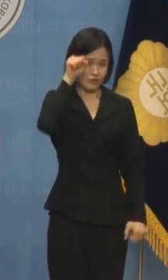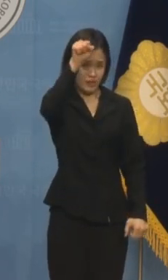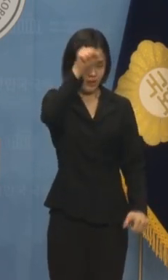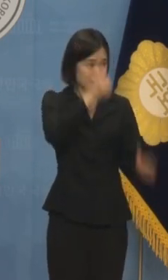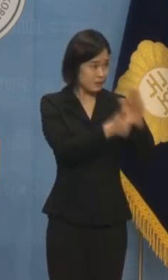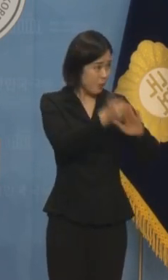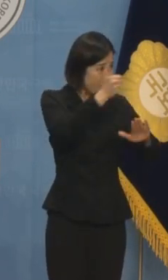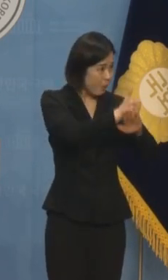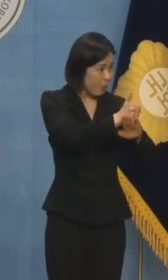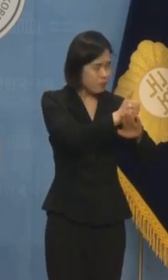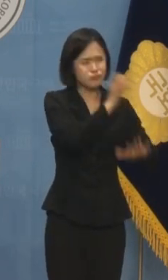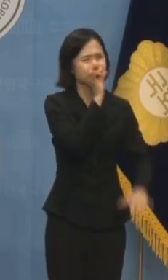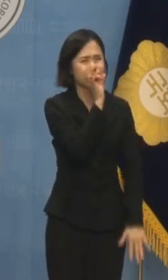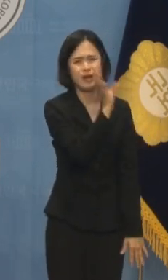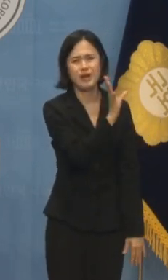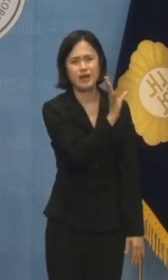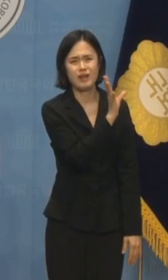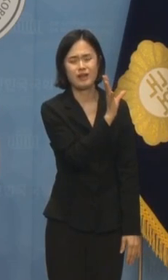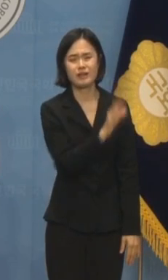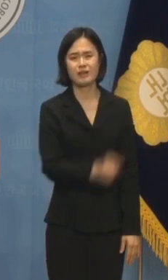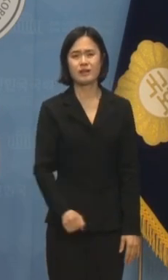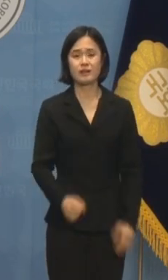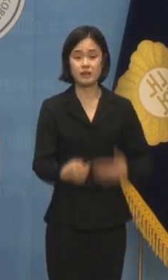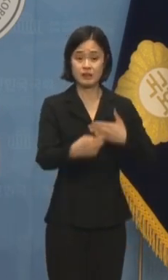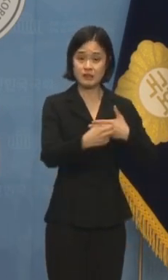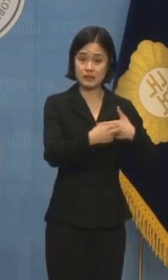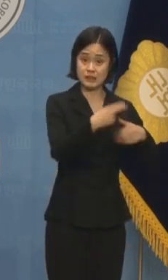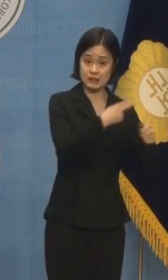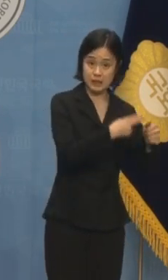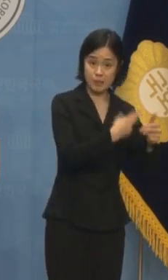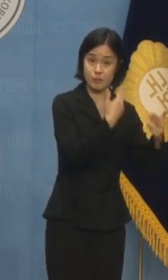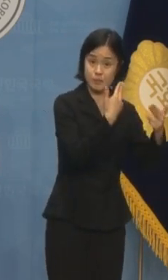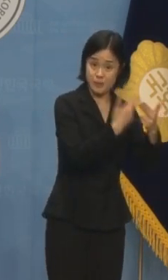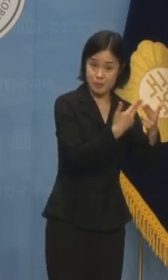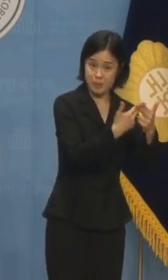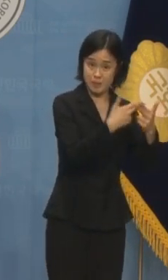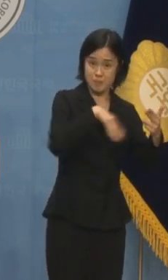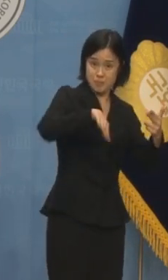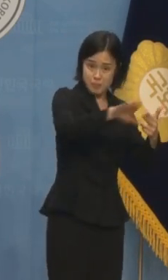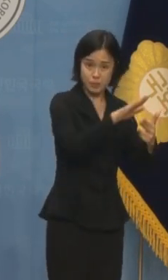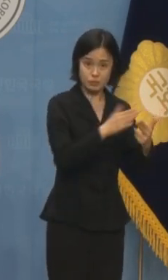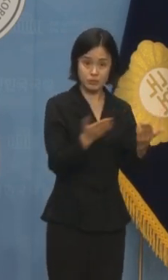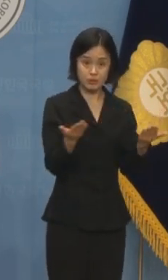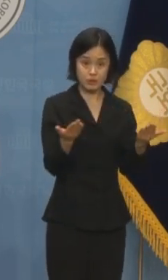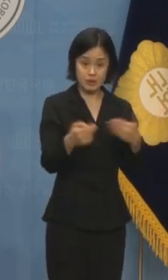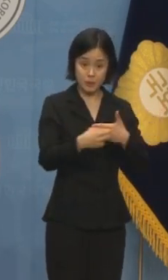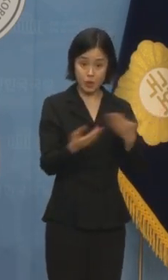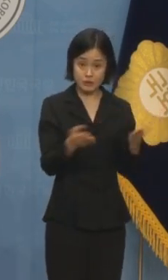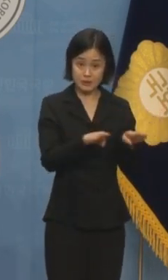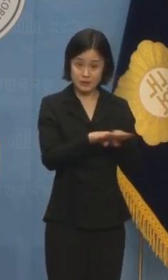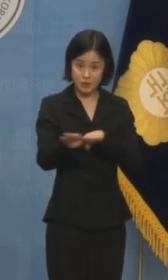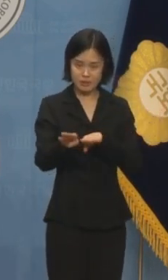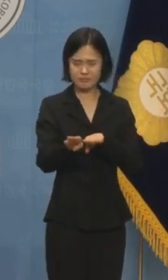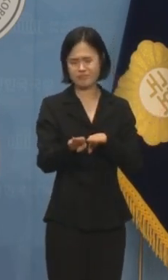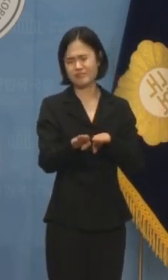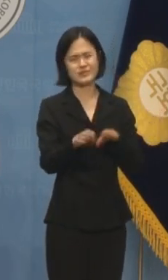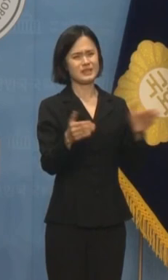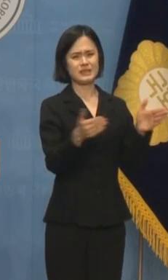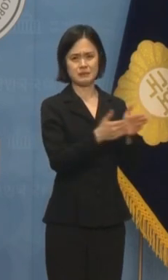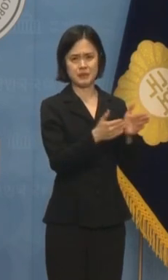없습니다 의협과 모든 의사들이 집단 휴진을 중지하고 우리 국민들의 곁으로